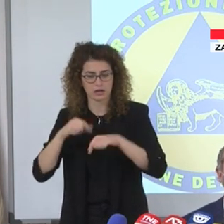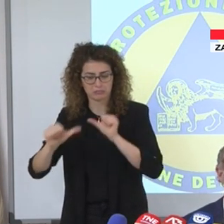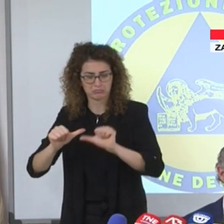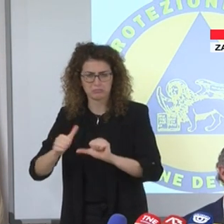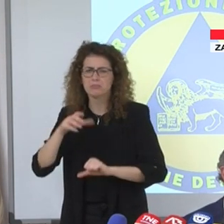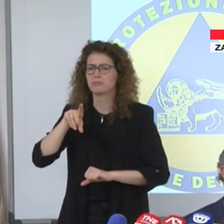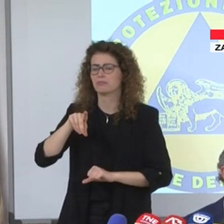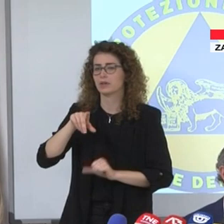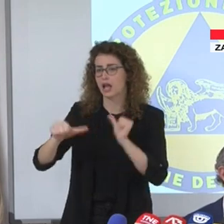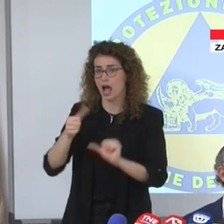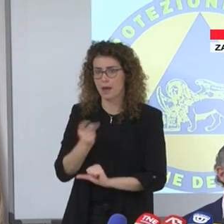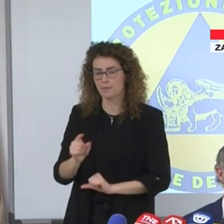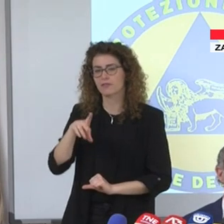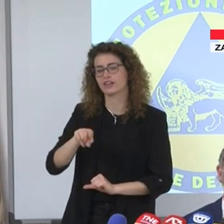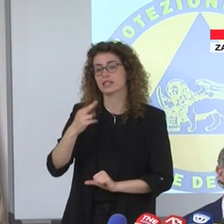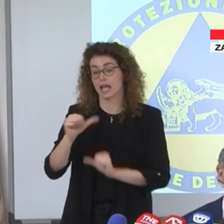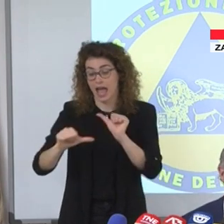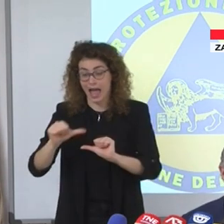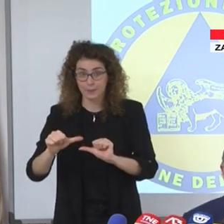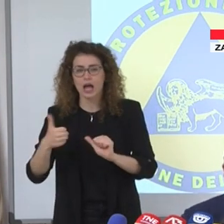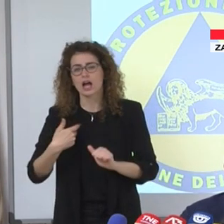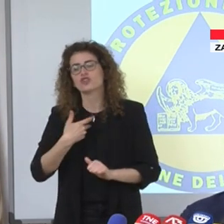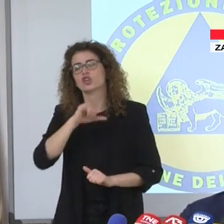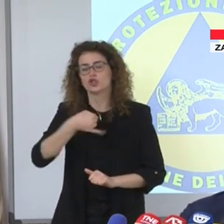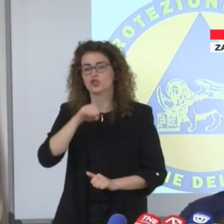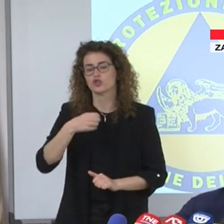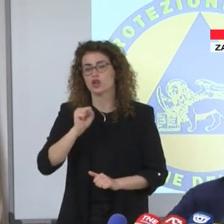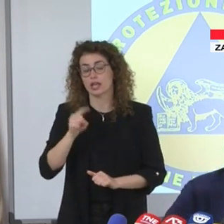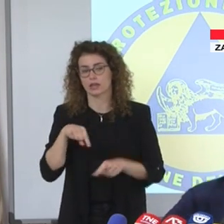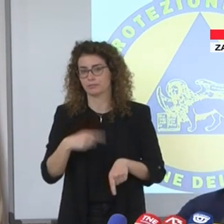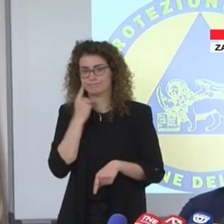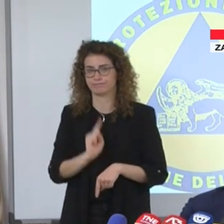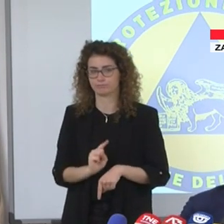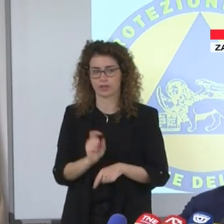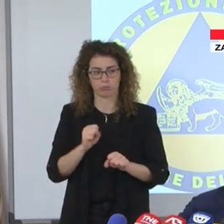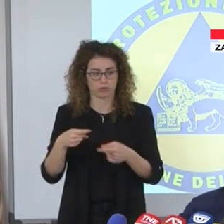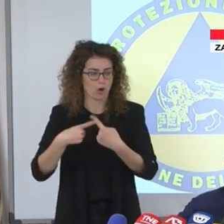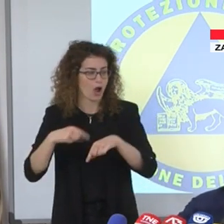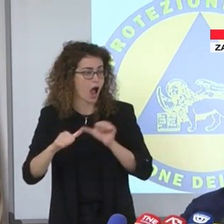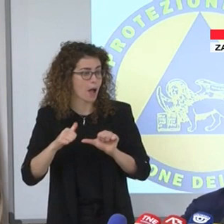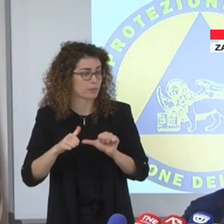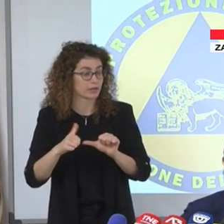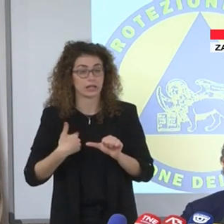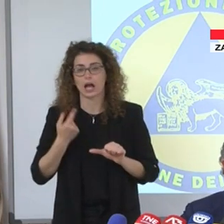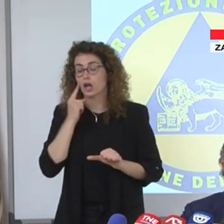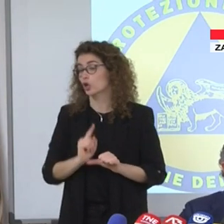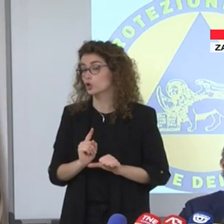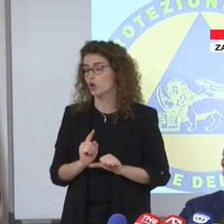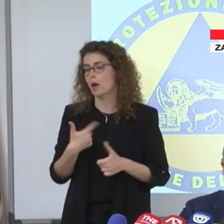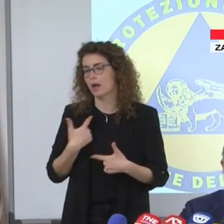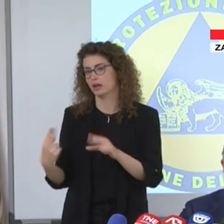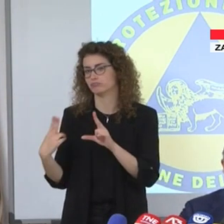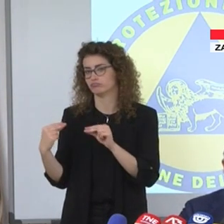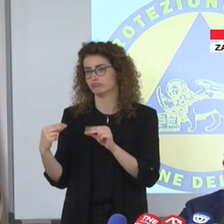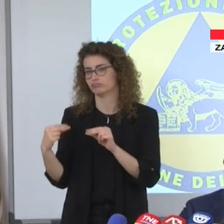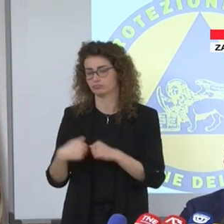Moderna, oppure se ci sarà anche Johnson & Johnson e AstraZeneca. Questo non ve lo so dire. Ma non sa quando potrebbe cambiare la circolare? Beh, è in discussione. Appunto. È